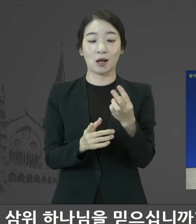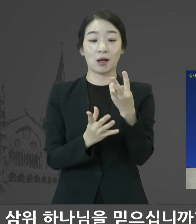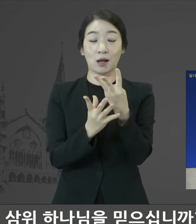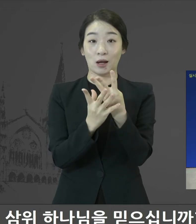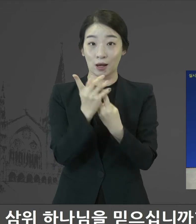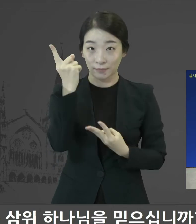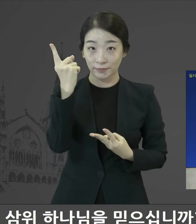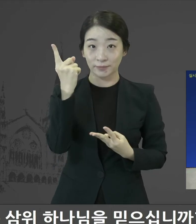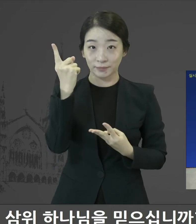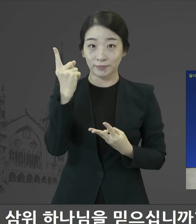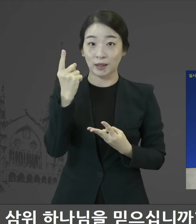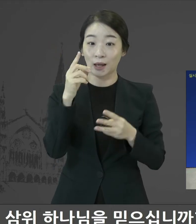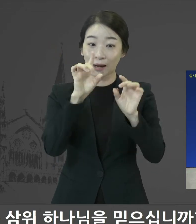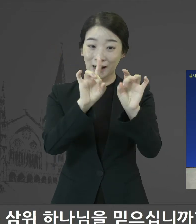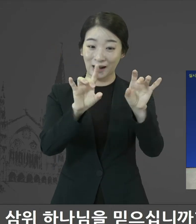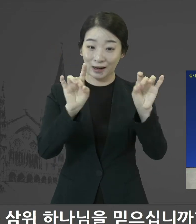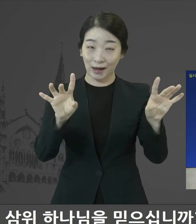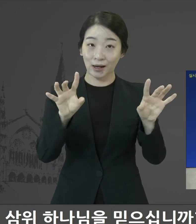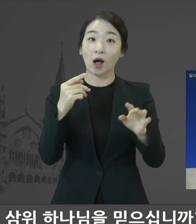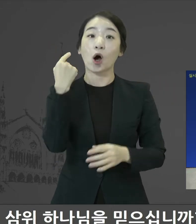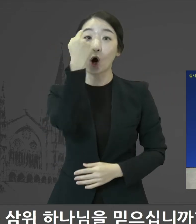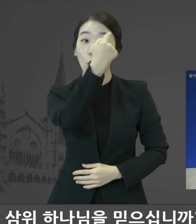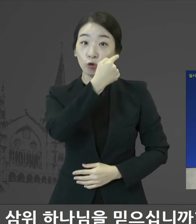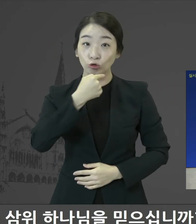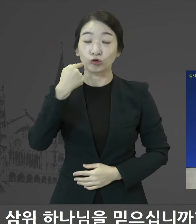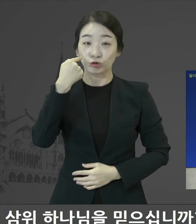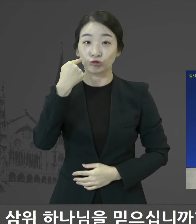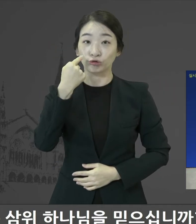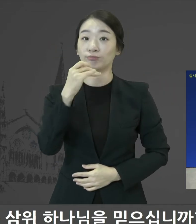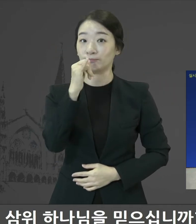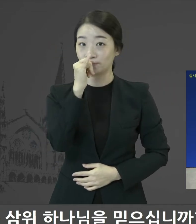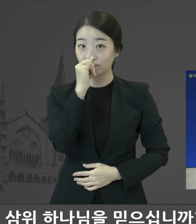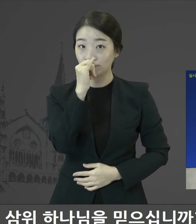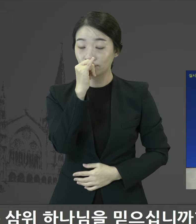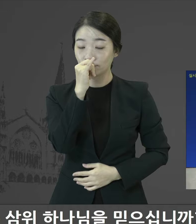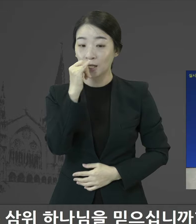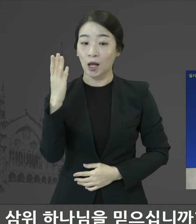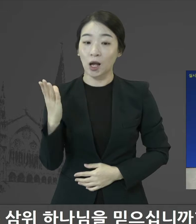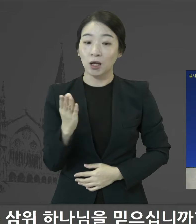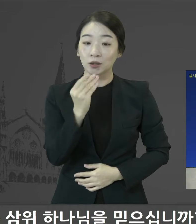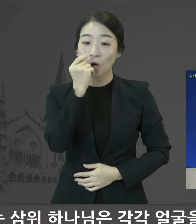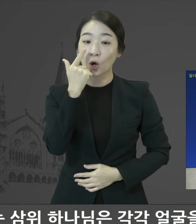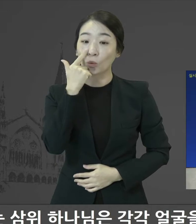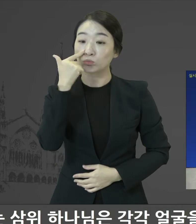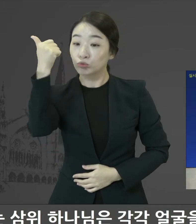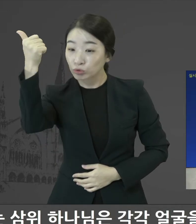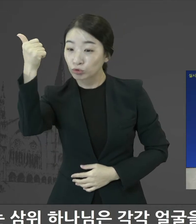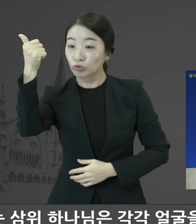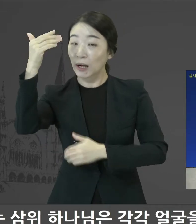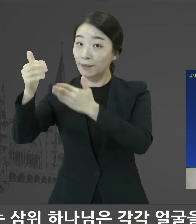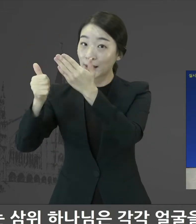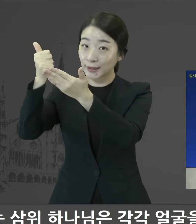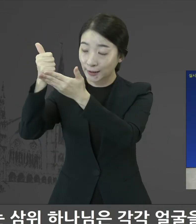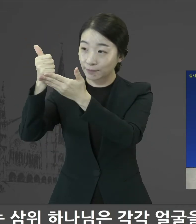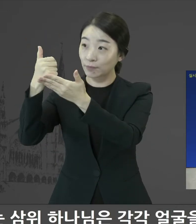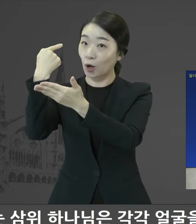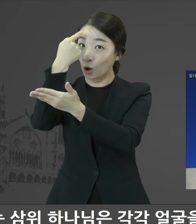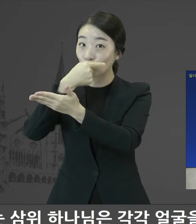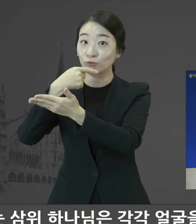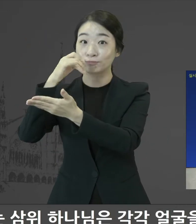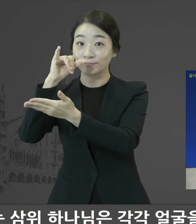각각의 얼굴을 가지고 계십니다. 성부 하나님도 얼굴을 가지고